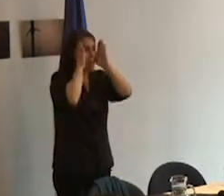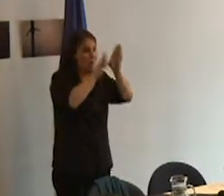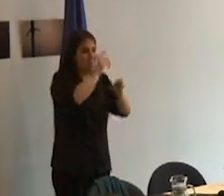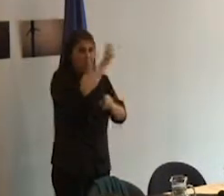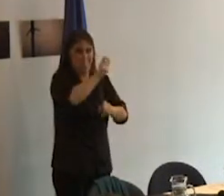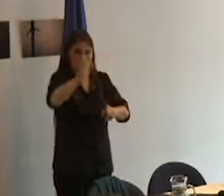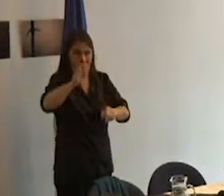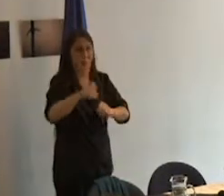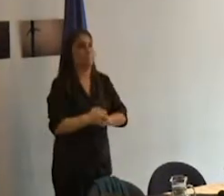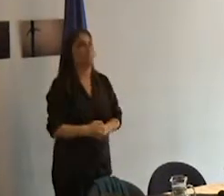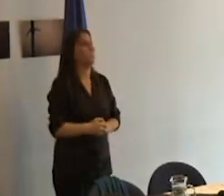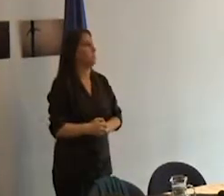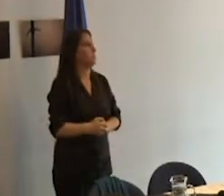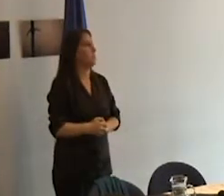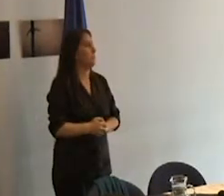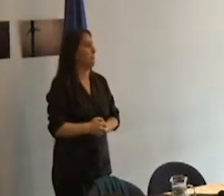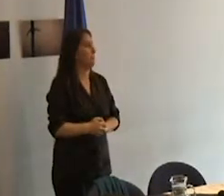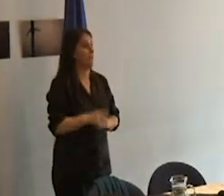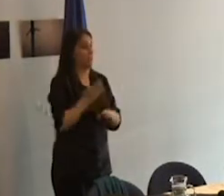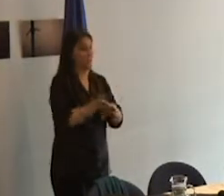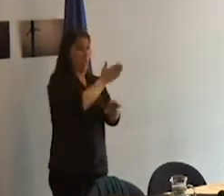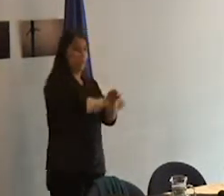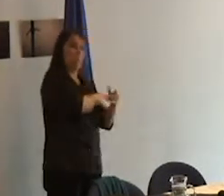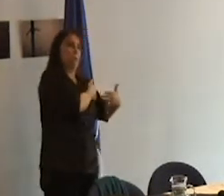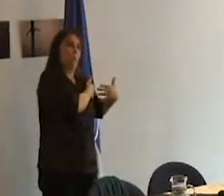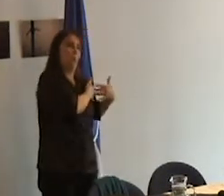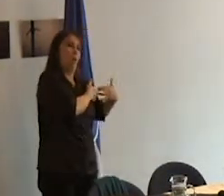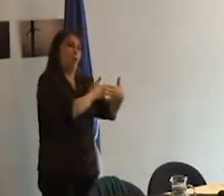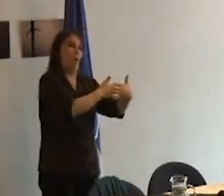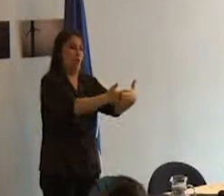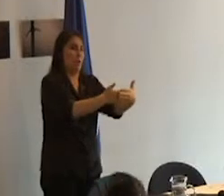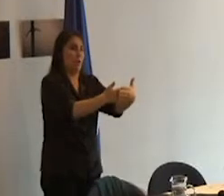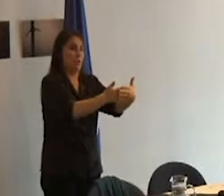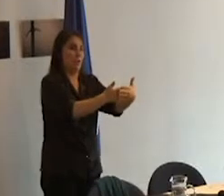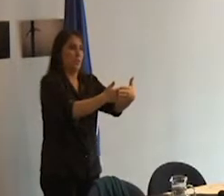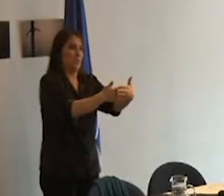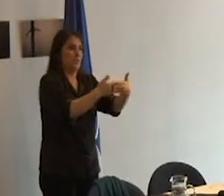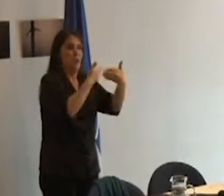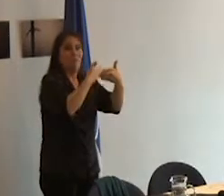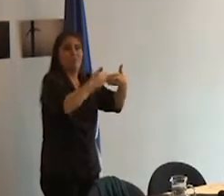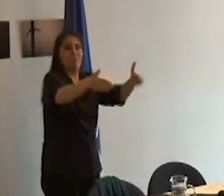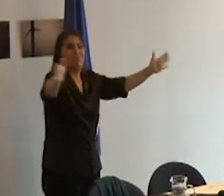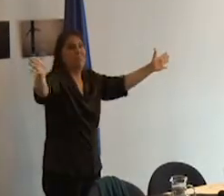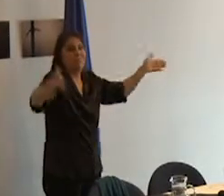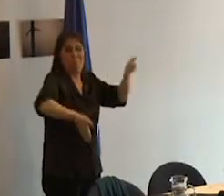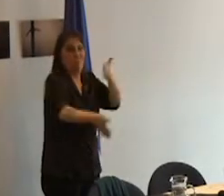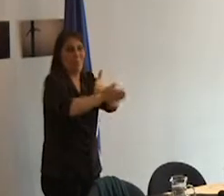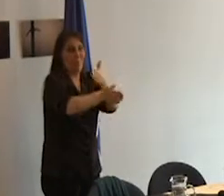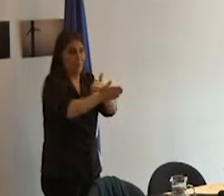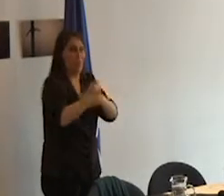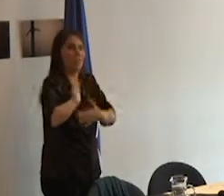A partir de lo anterior, el camino queda abierto. Sé que las preguntas, las